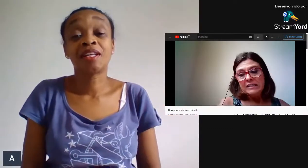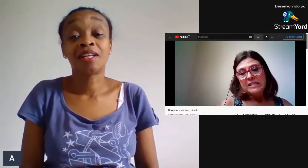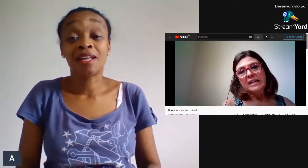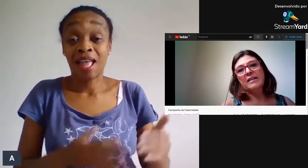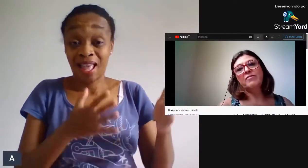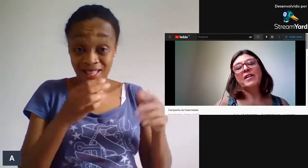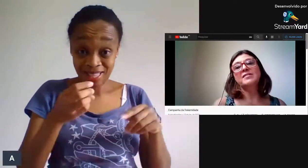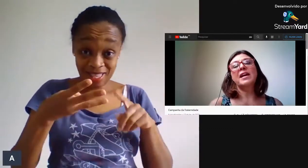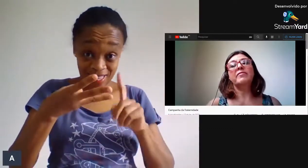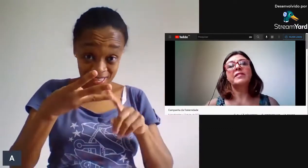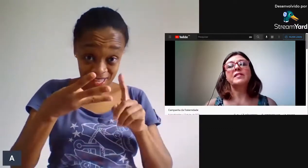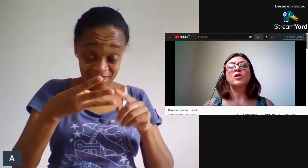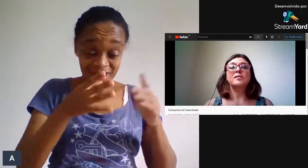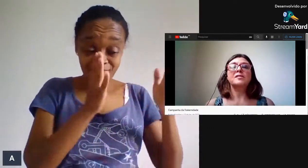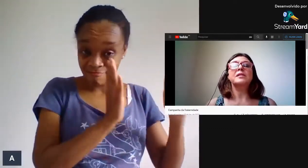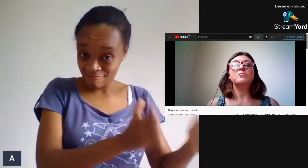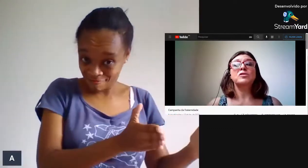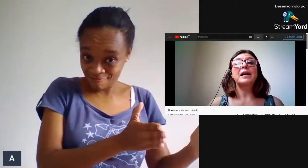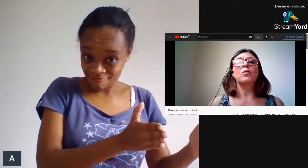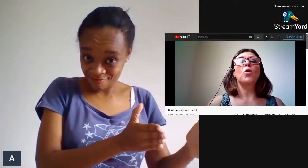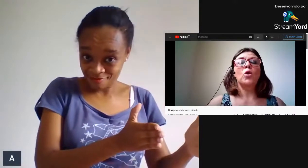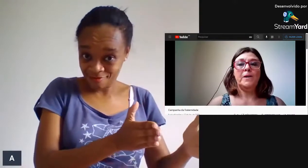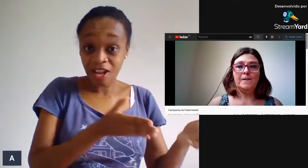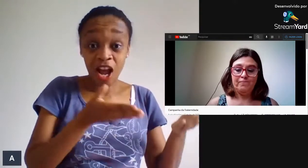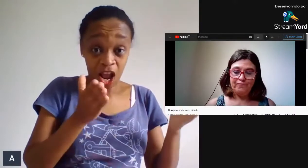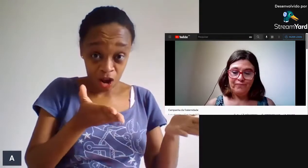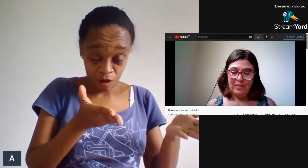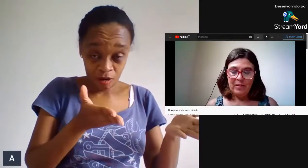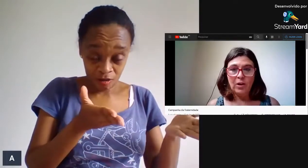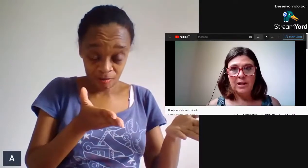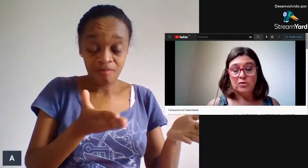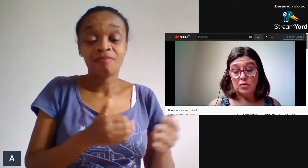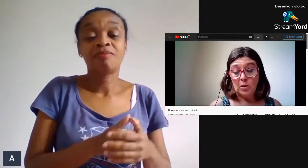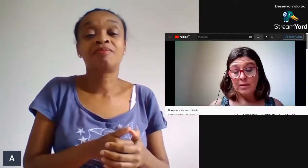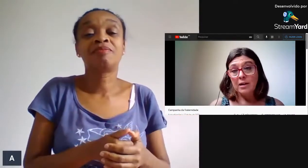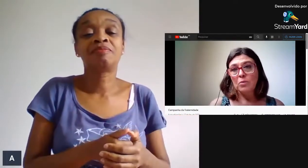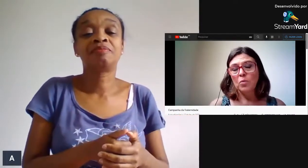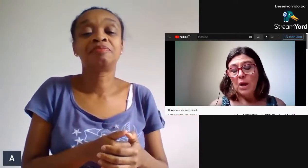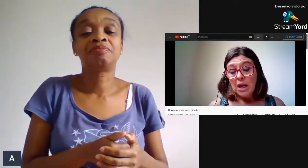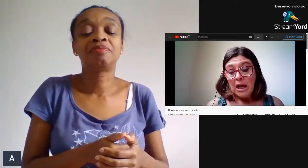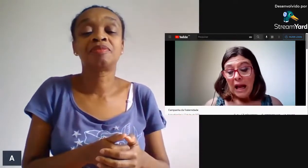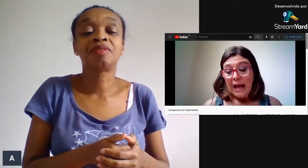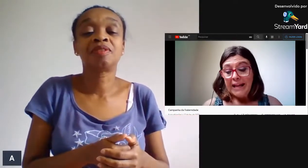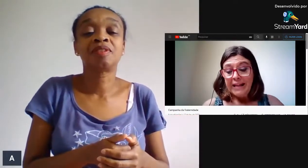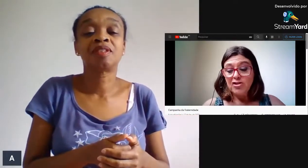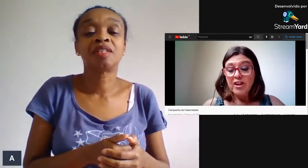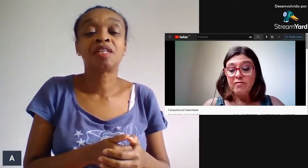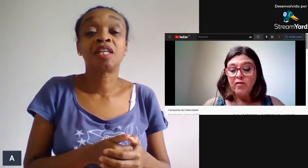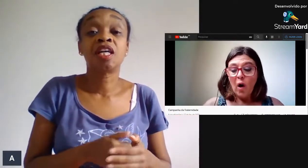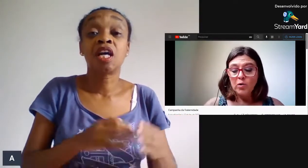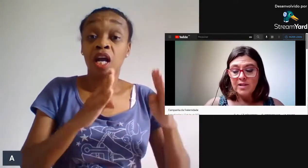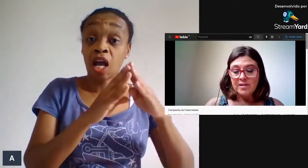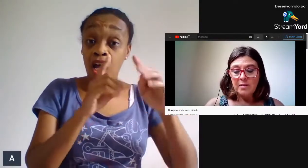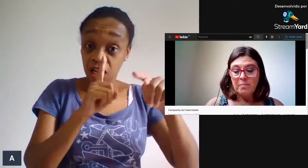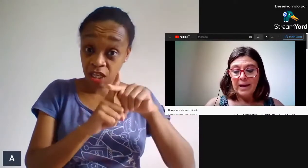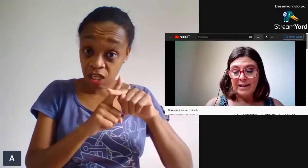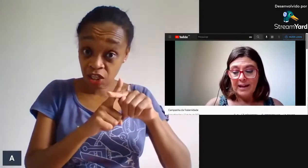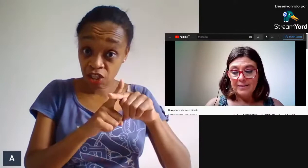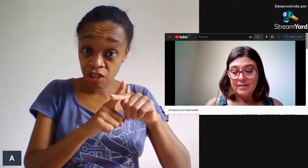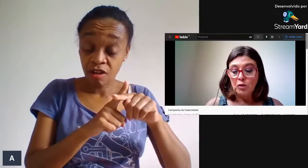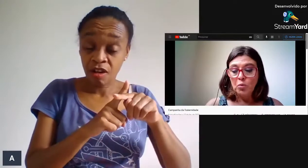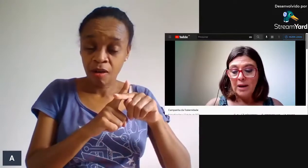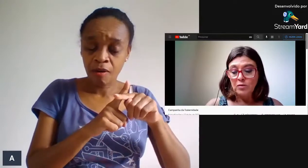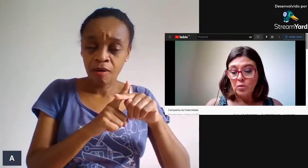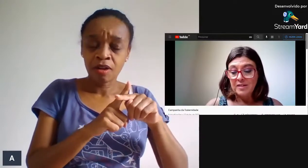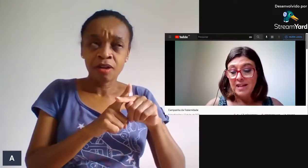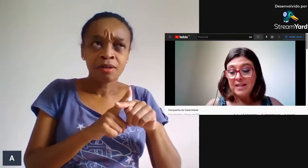na terceira fase, que é a fase que nós estamos agora. Olha só, então a igreja volta-se